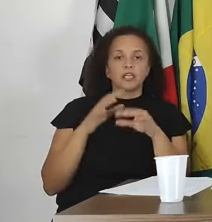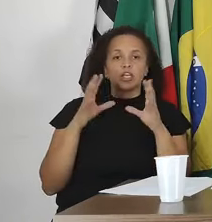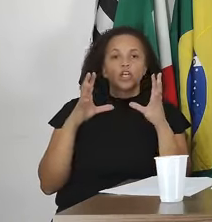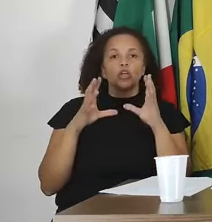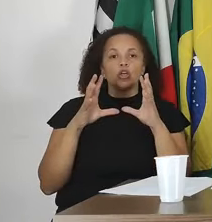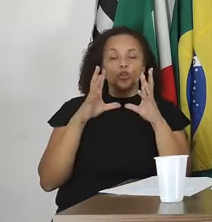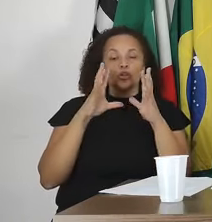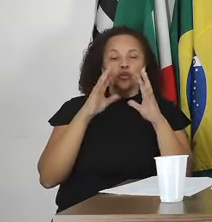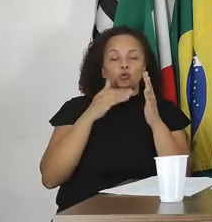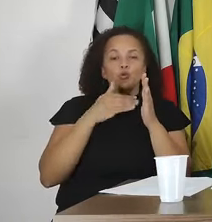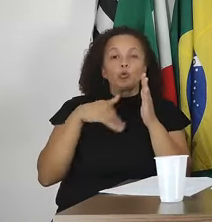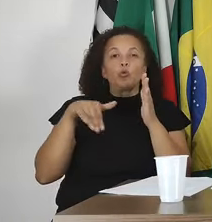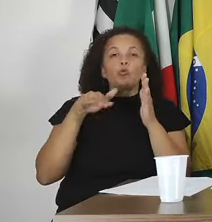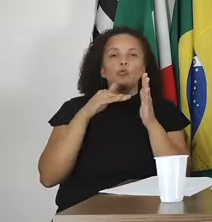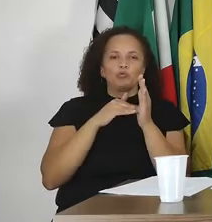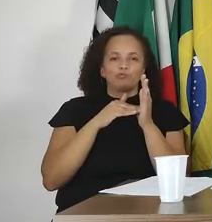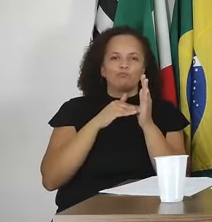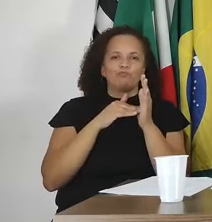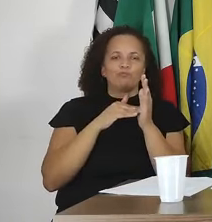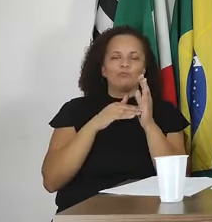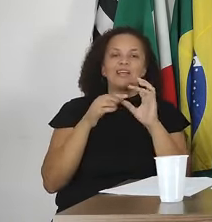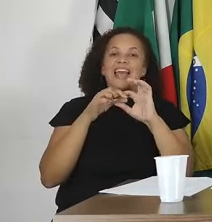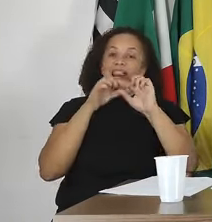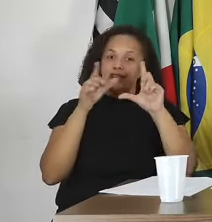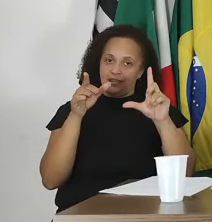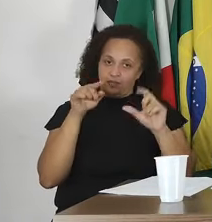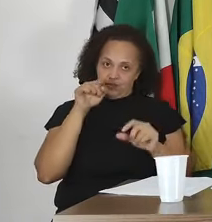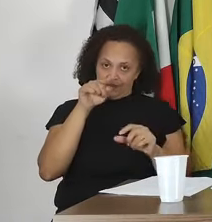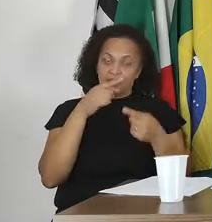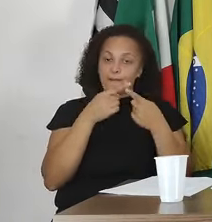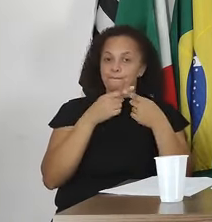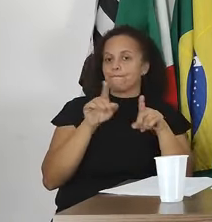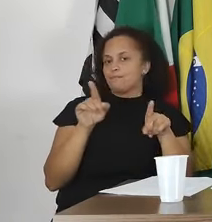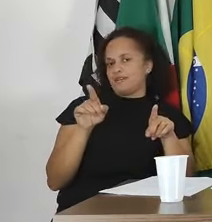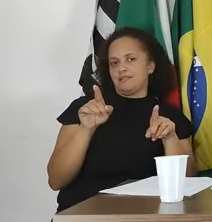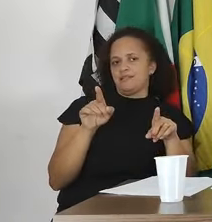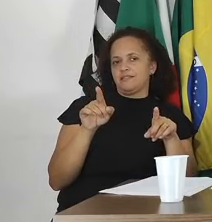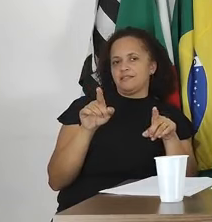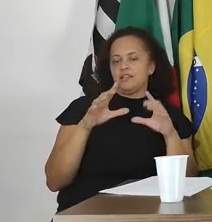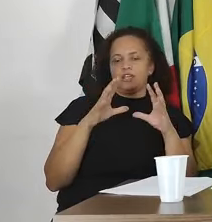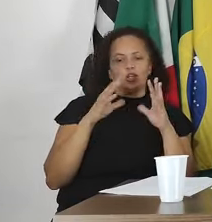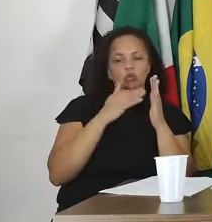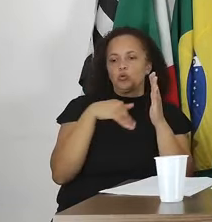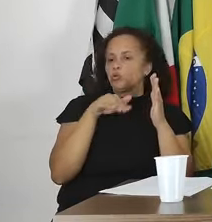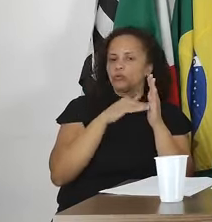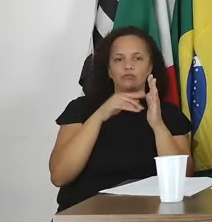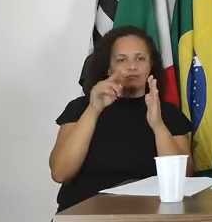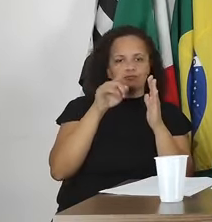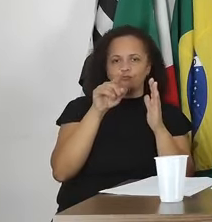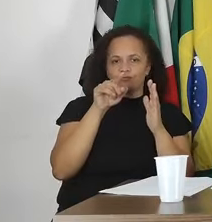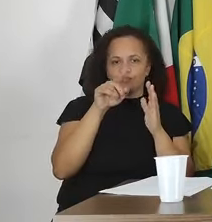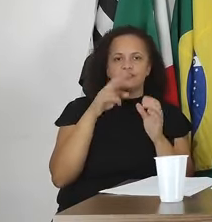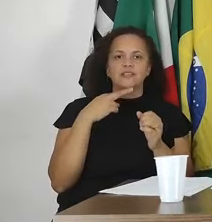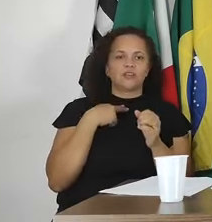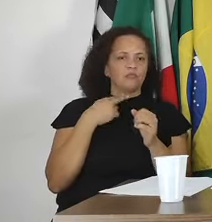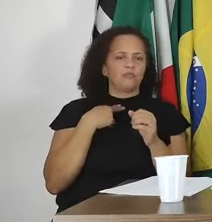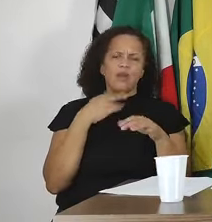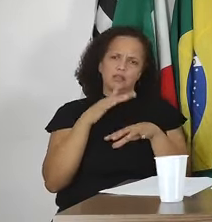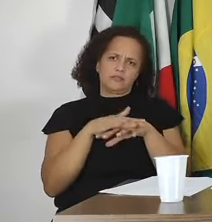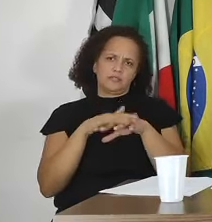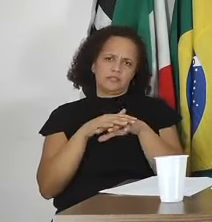as coisas me são lícitas, mas nem todas as coisas me convêm. Todas as coisas me são